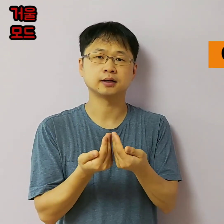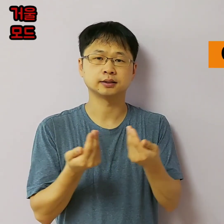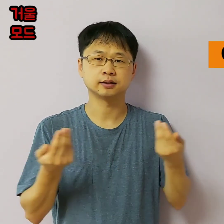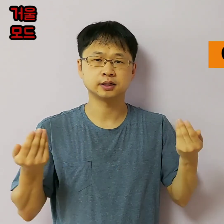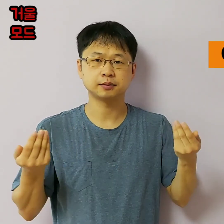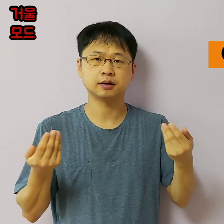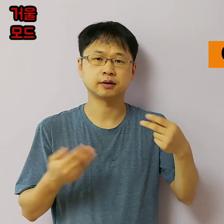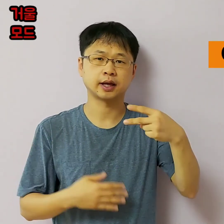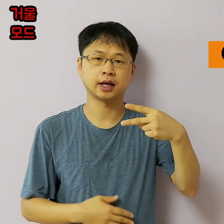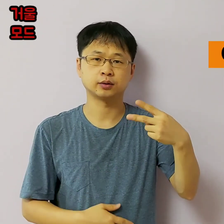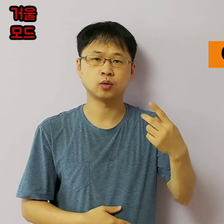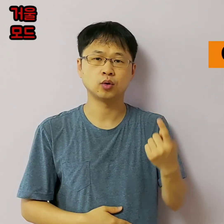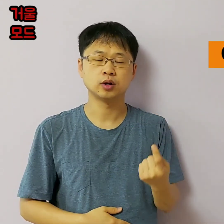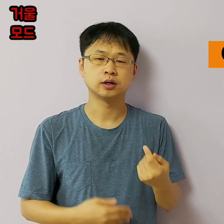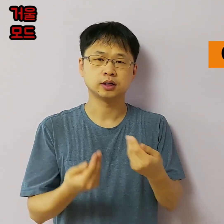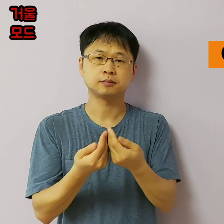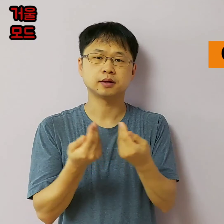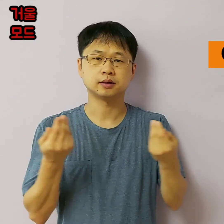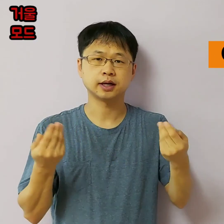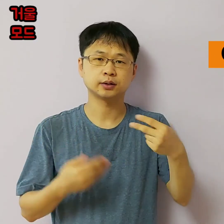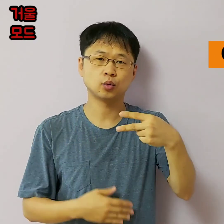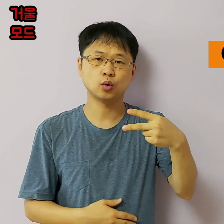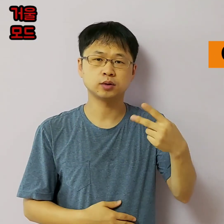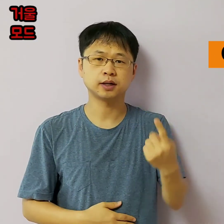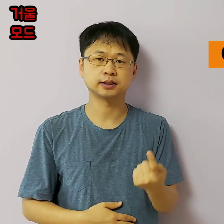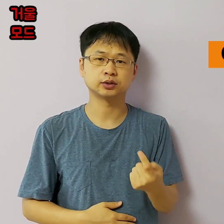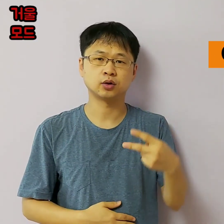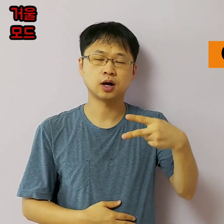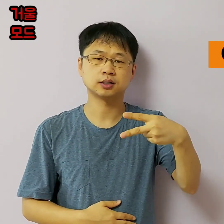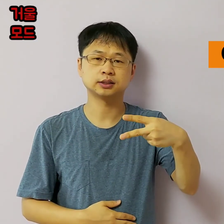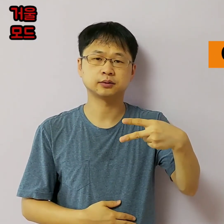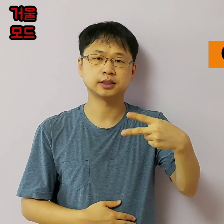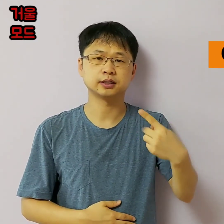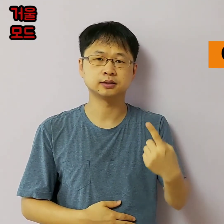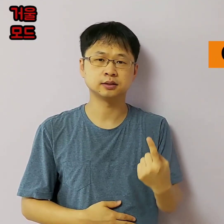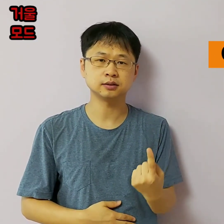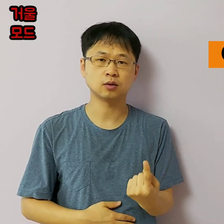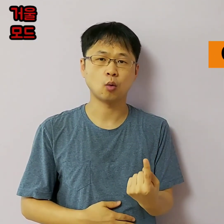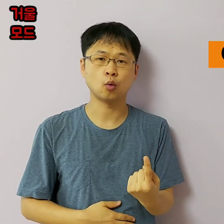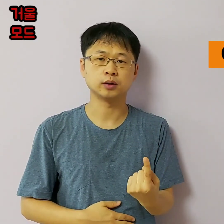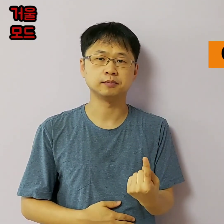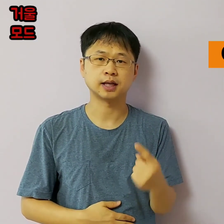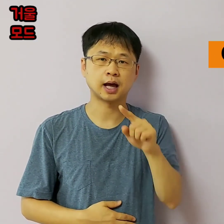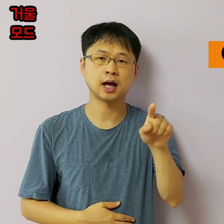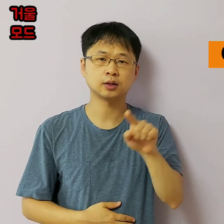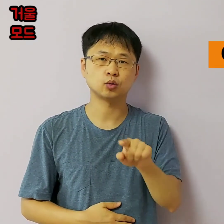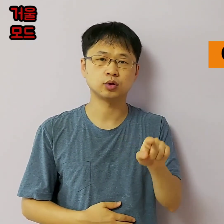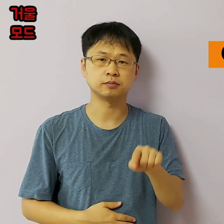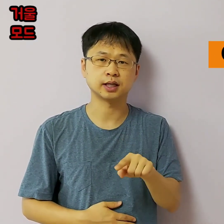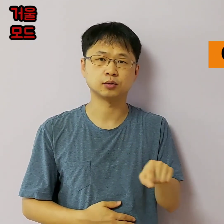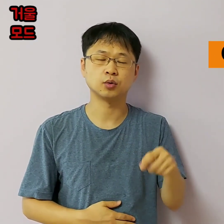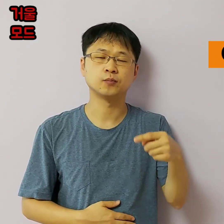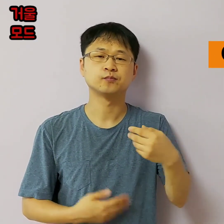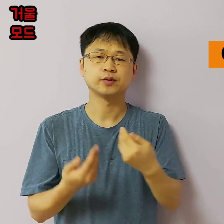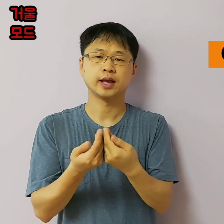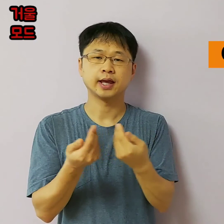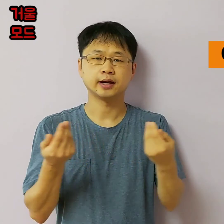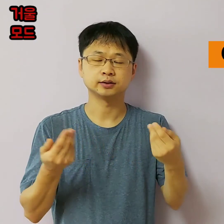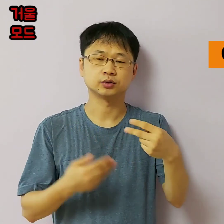그래서 이별에도, 이별을 해도 이 말이죠. 한 글자와 디귿 오입니다. 도입니다. 도.